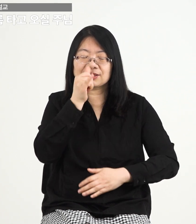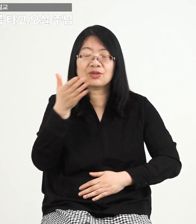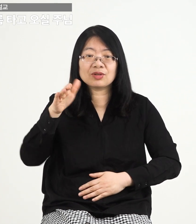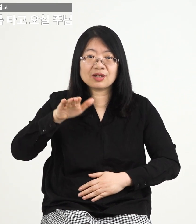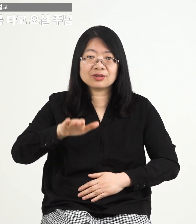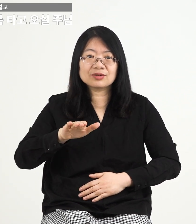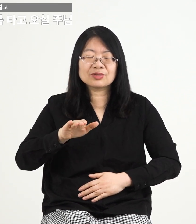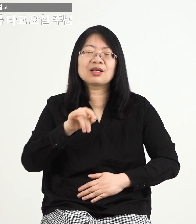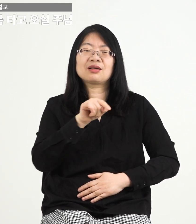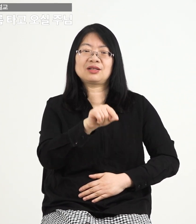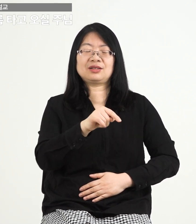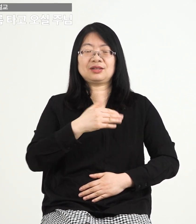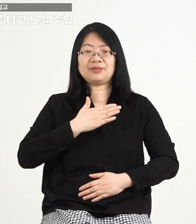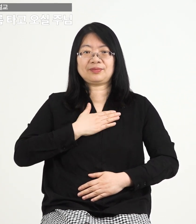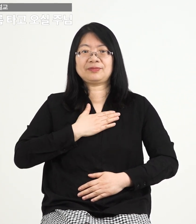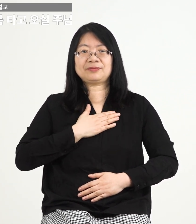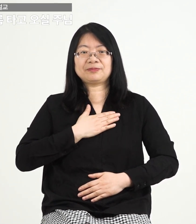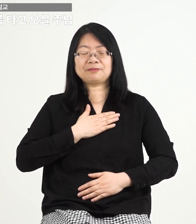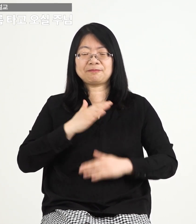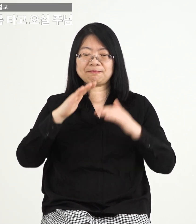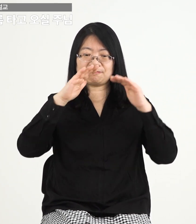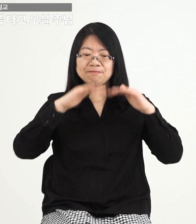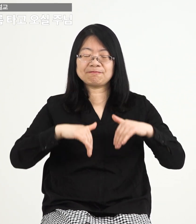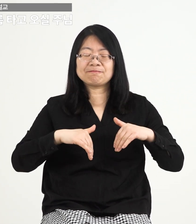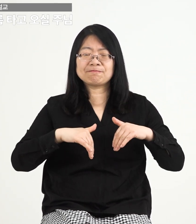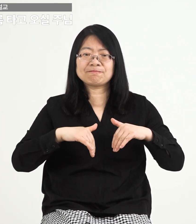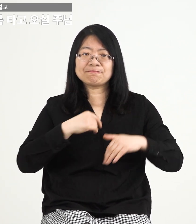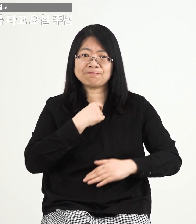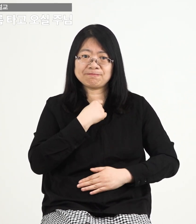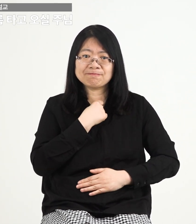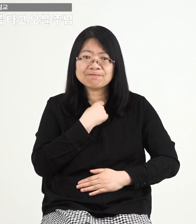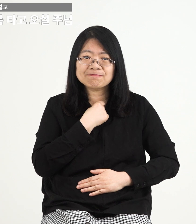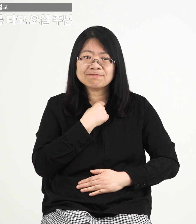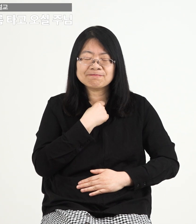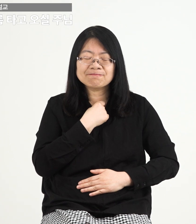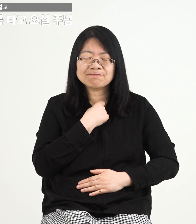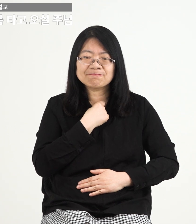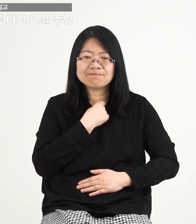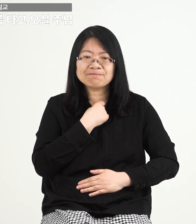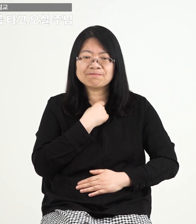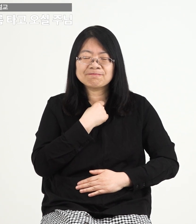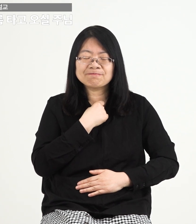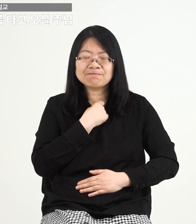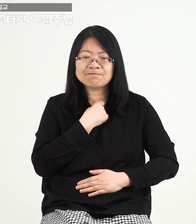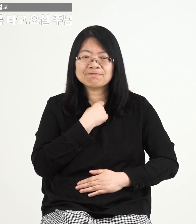할지라도 그것이 나를 무너뜨리려는 시퍼런